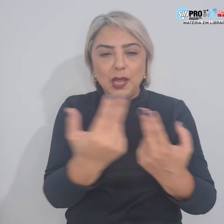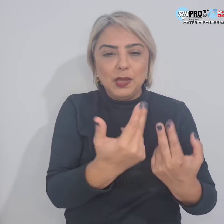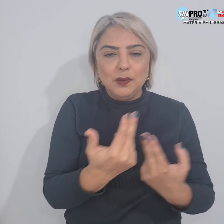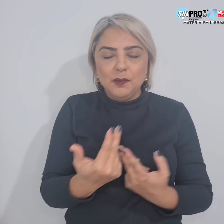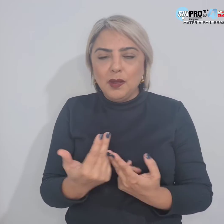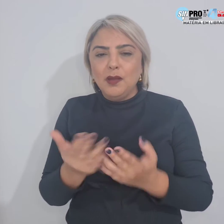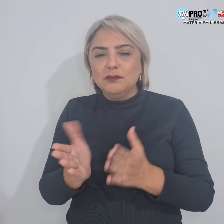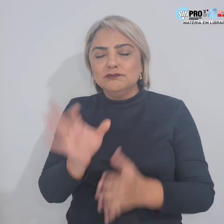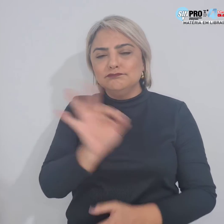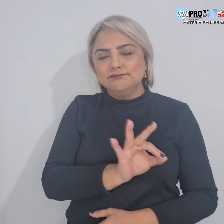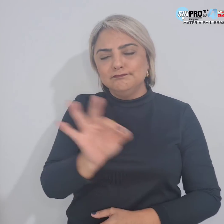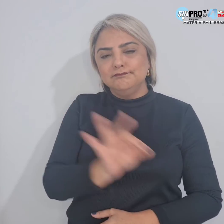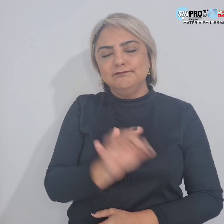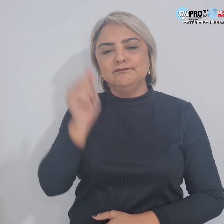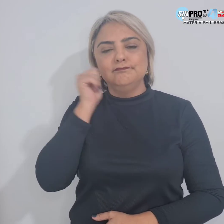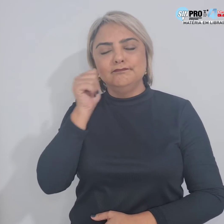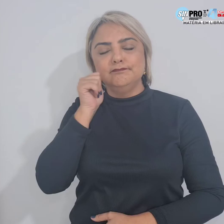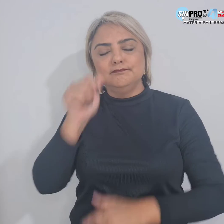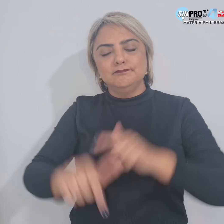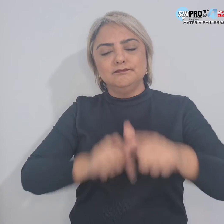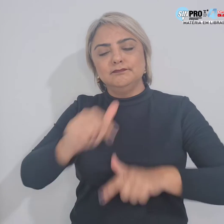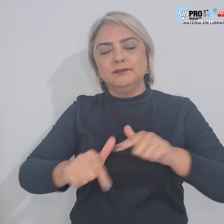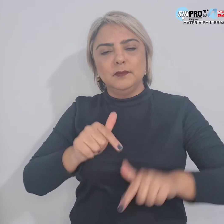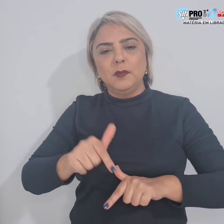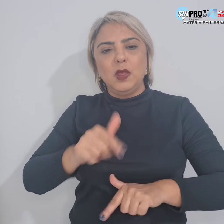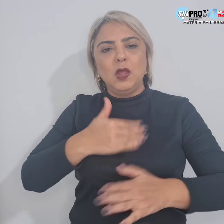de uma boa parcela de trabalhadoras domésticas em todo o Brasil.